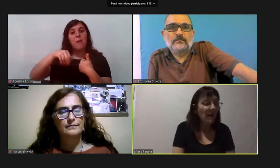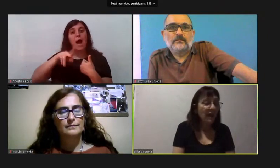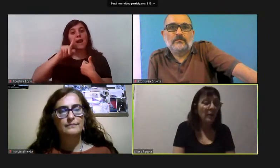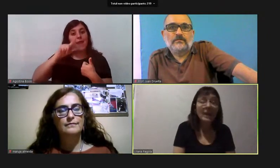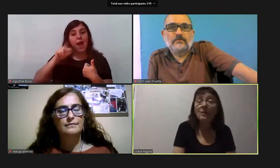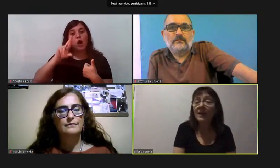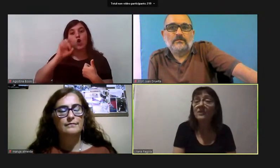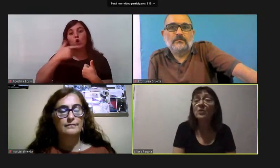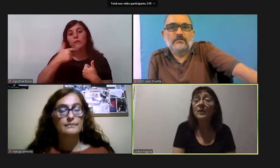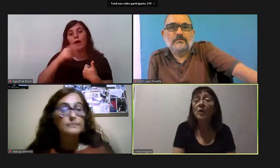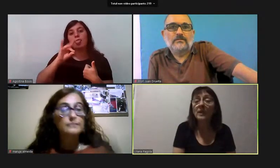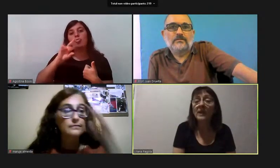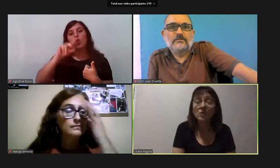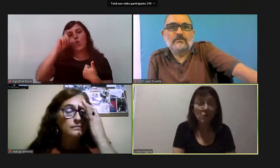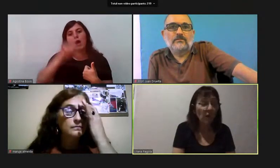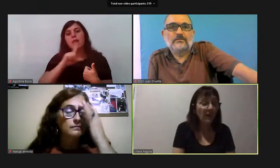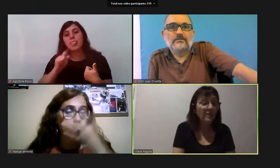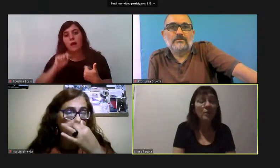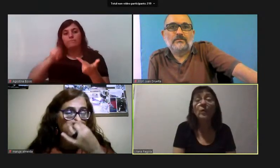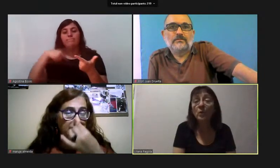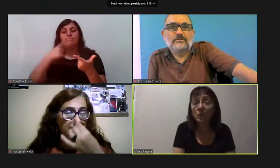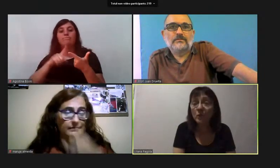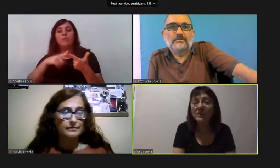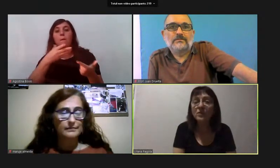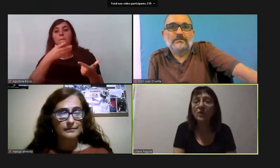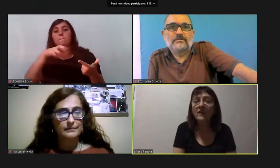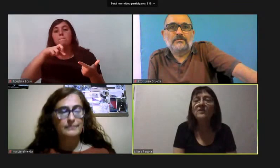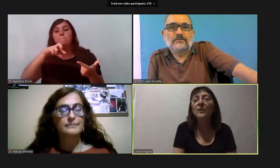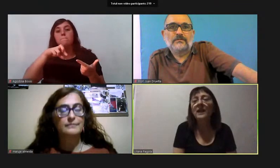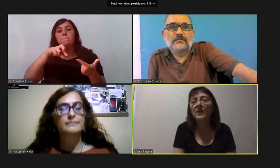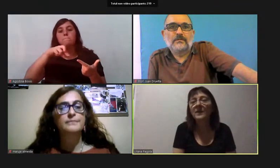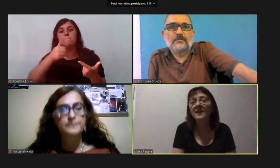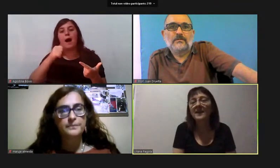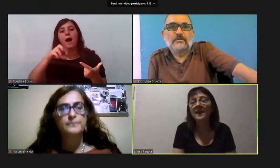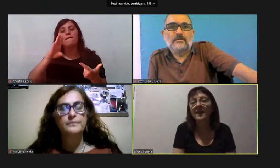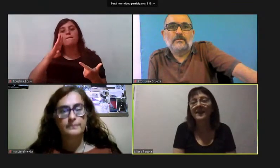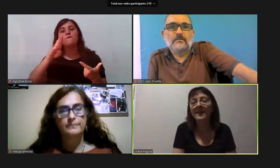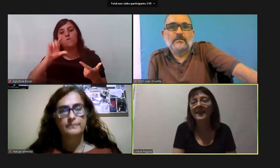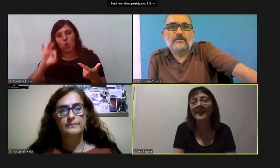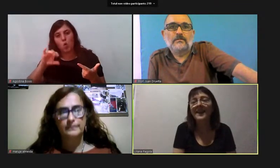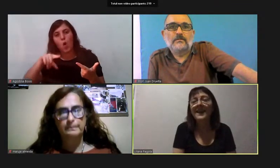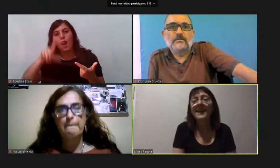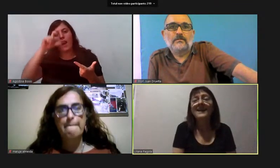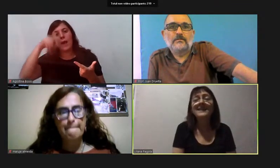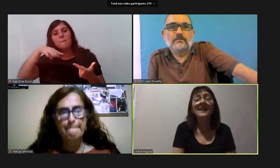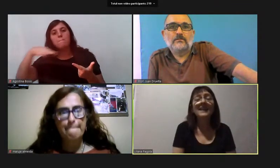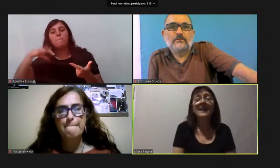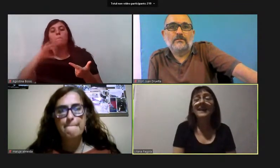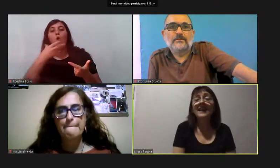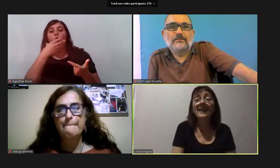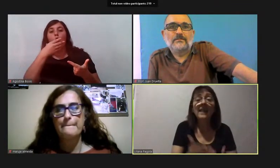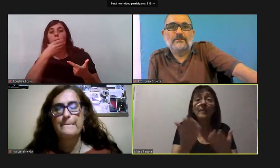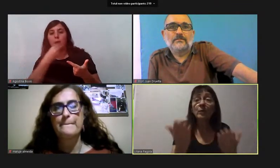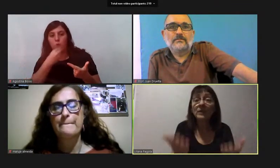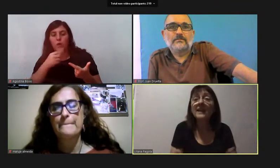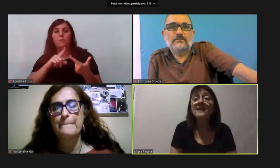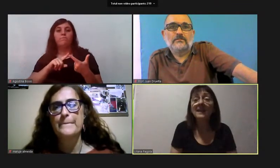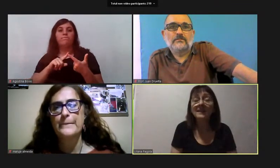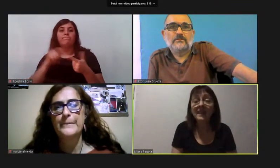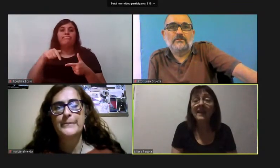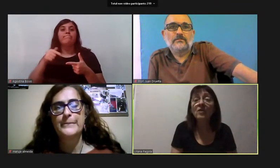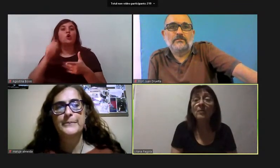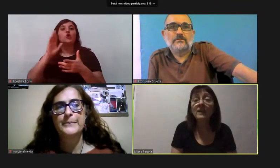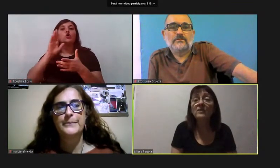Lemo, que nos van a hablar sobre comunidad sorda, sobre cultura sorda y sobre lengua de señas argentina. Así que, nada, me gustaría